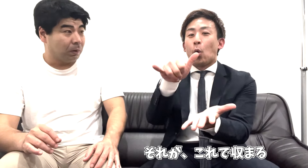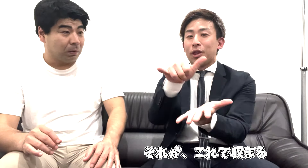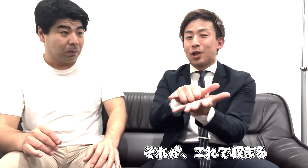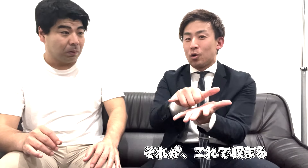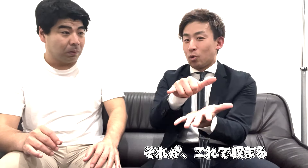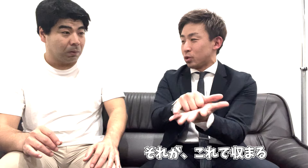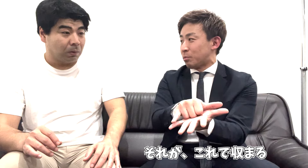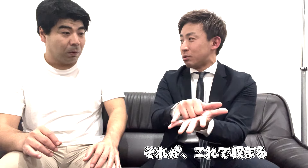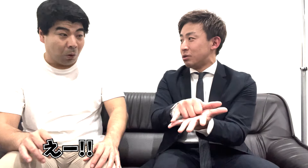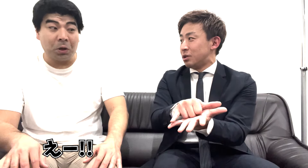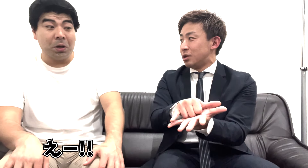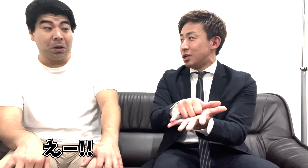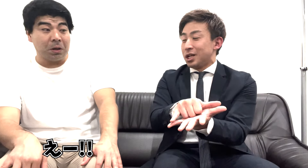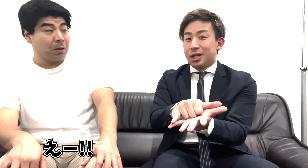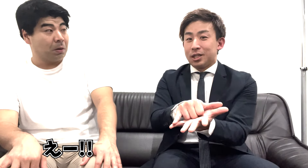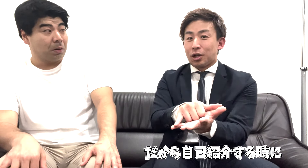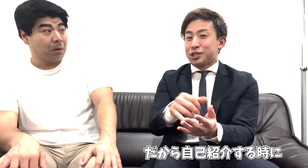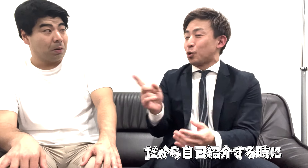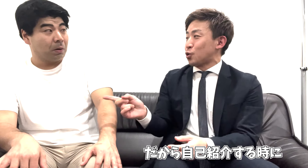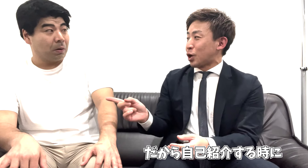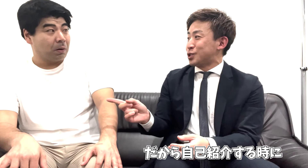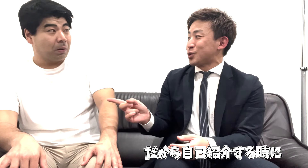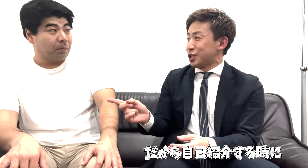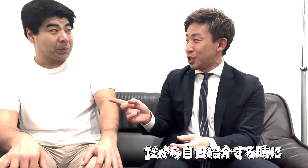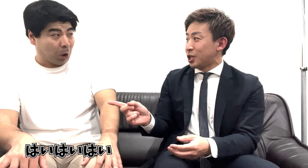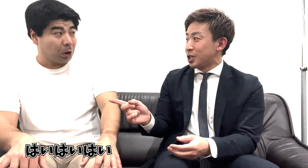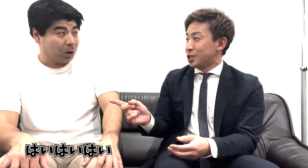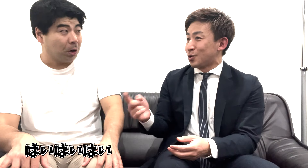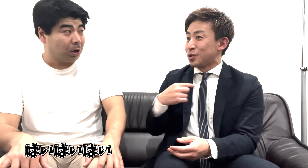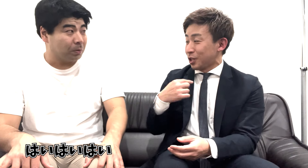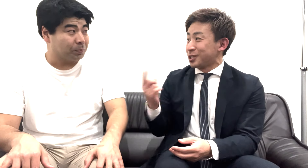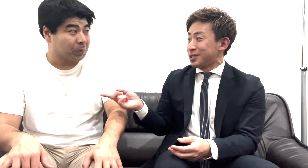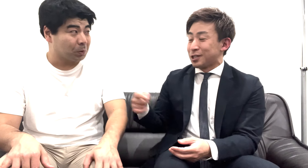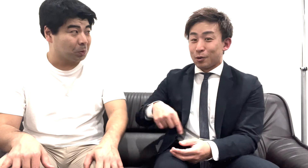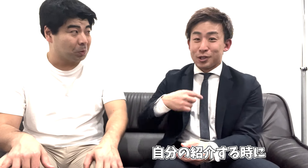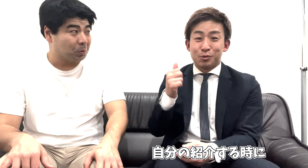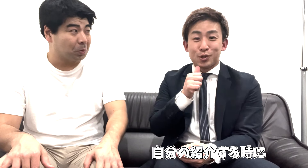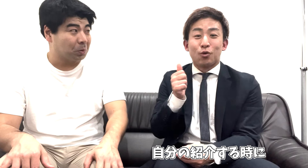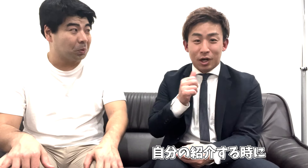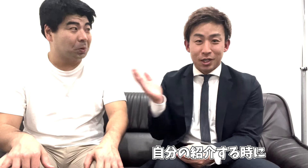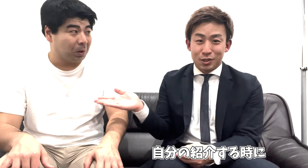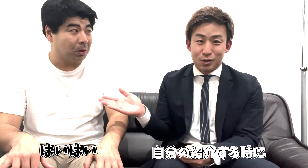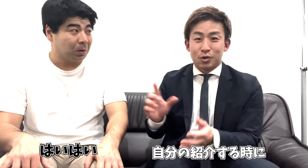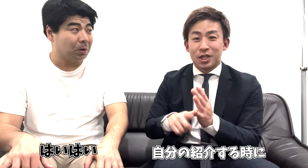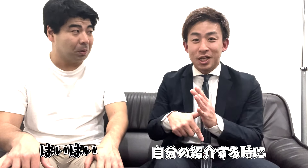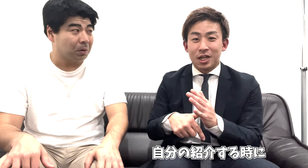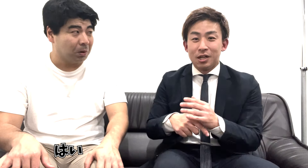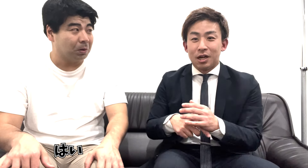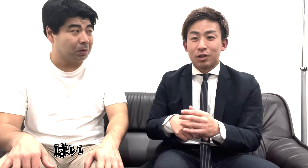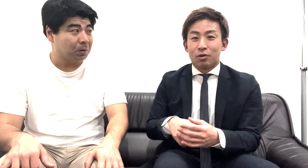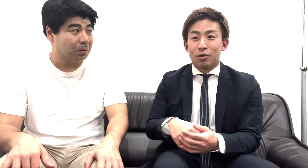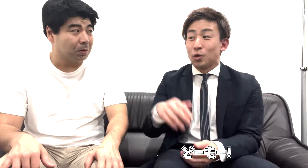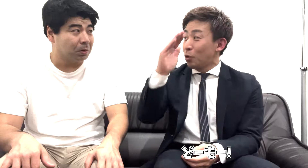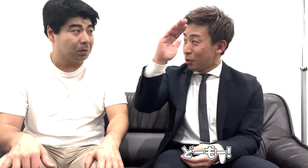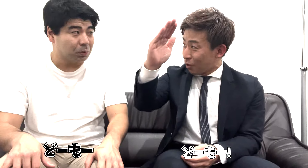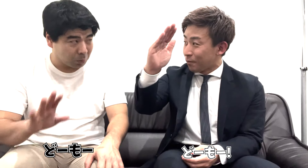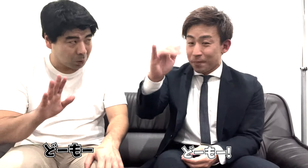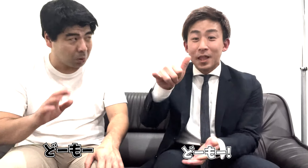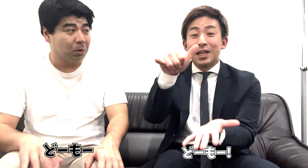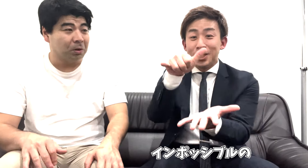れで収ま る。へえー、 だから自己紹介するときに、 はいはいはい、 ね、あの自分の紹介するときに、 はいはいはい、 あの どうも、どうも、 イン